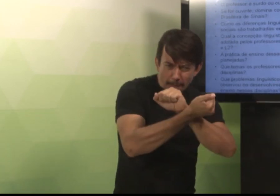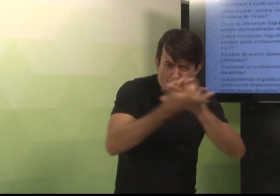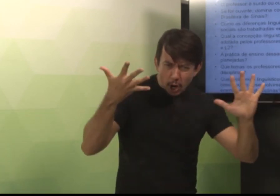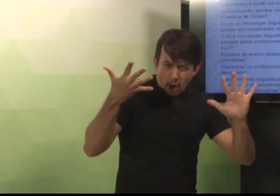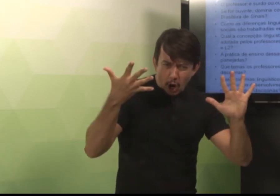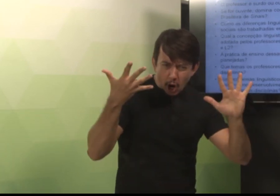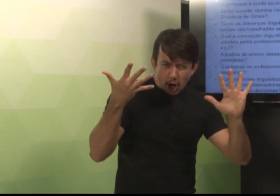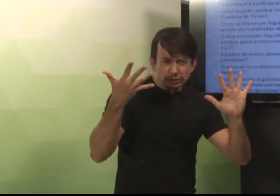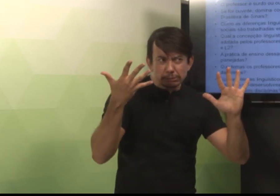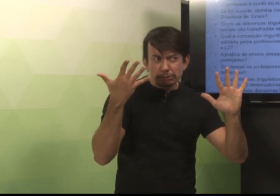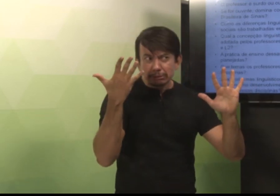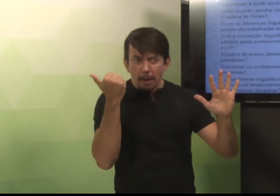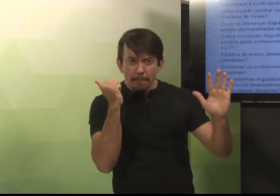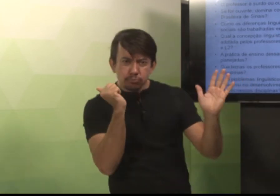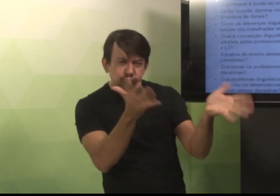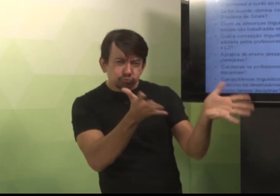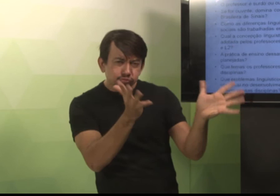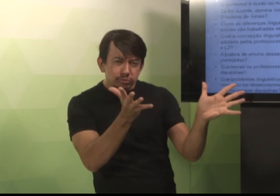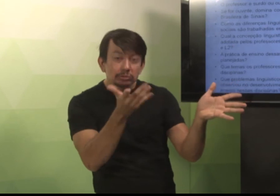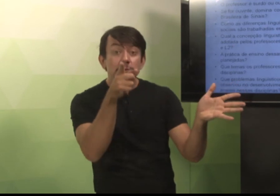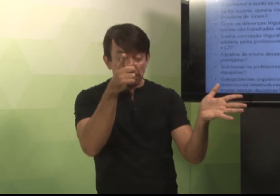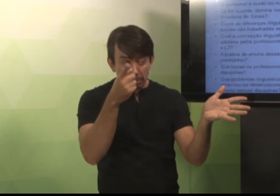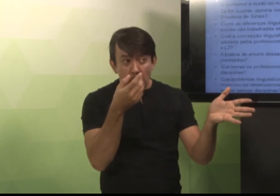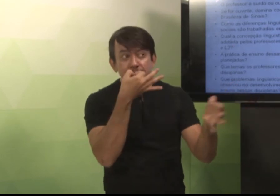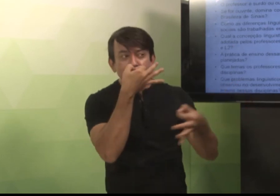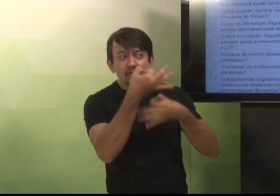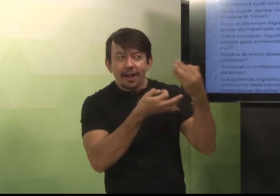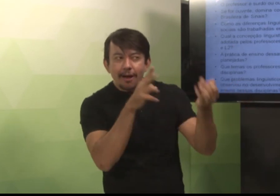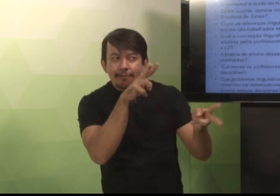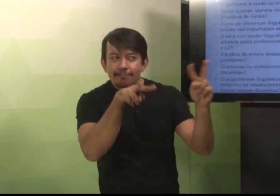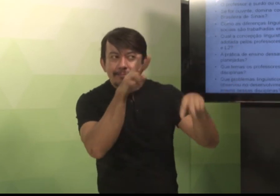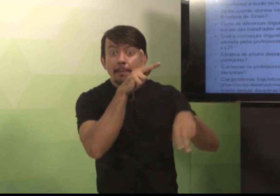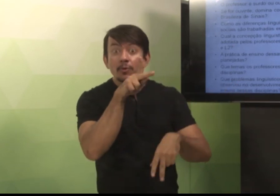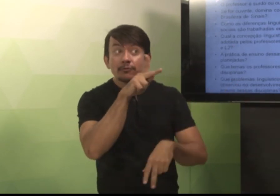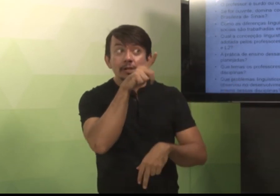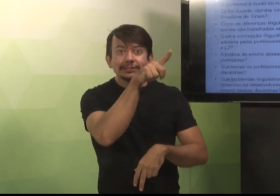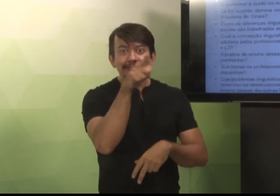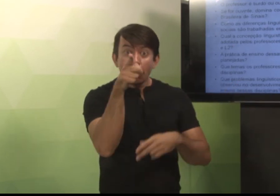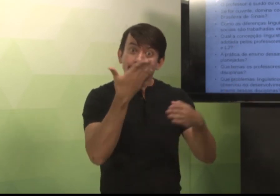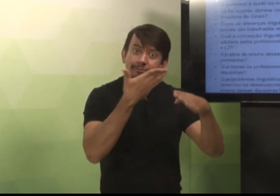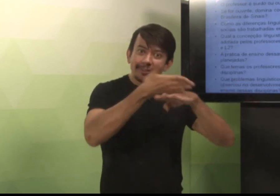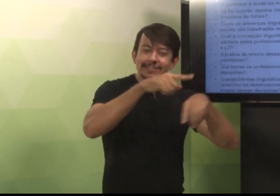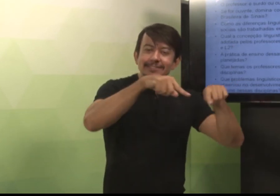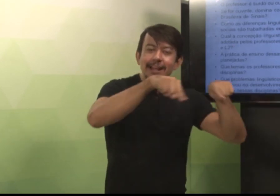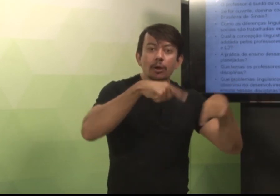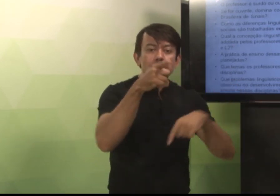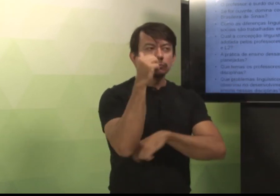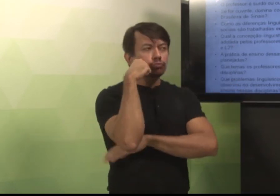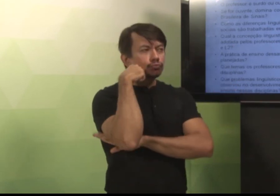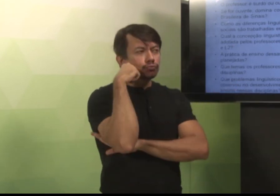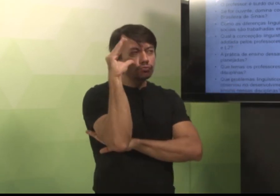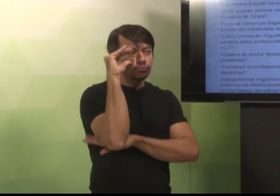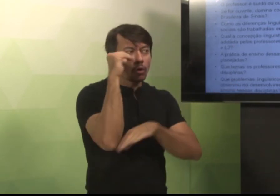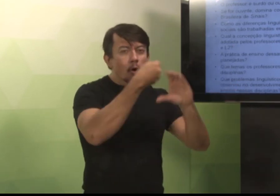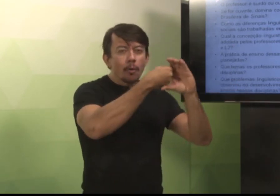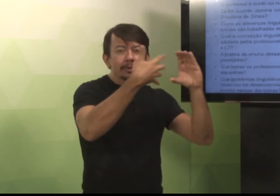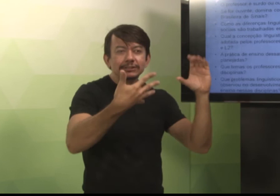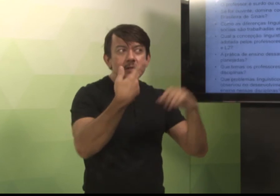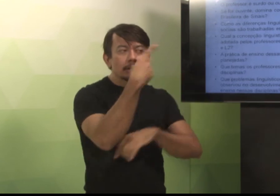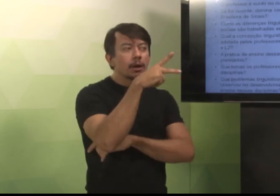Se o professor é ouvinte, ele é fluente na língua de sinais? Então, isso você vai perceber por meio da leitura crítica,